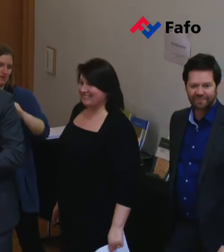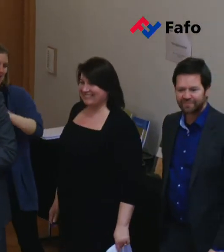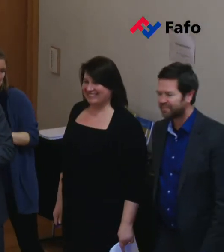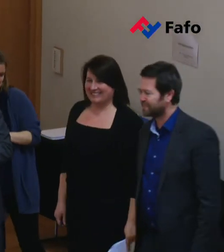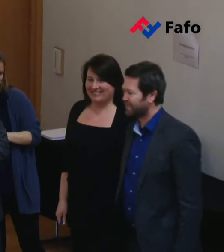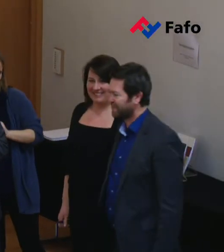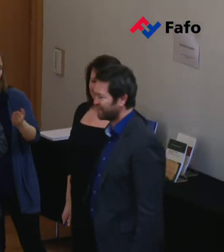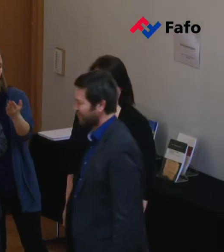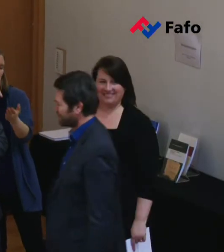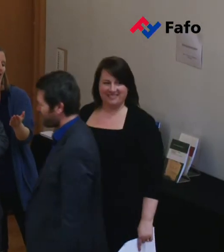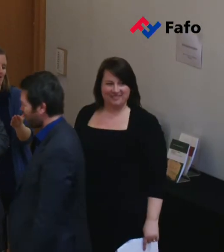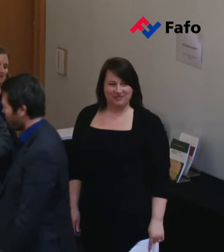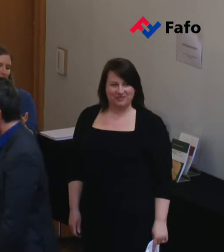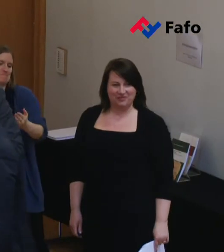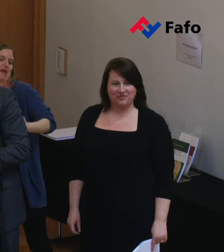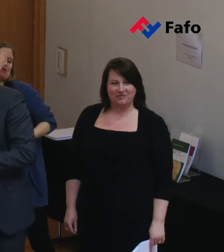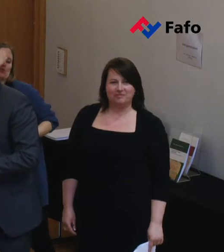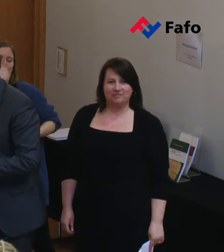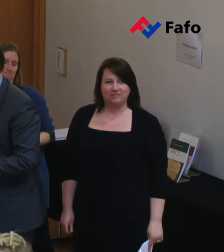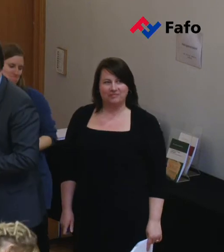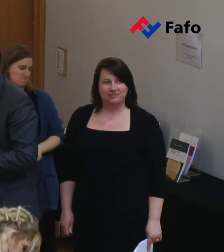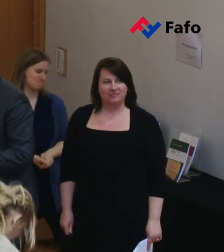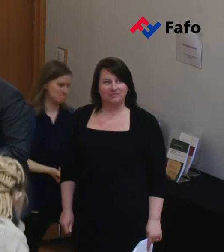liksom målet her da. Enda mer